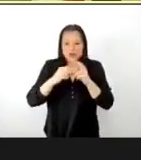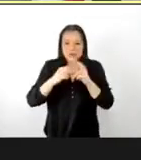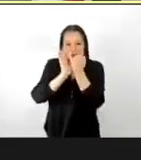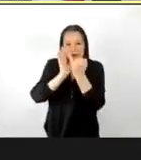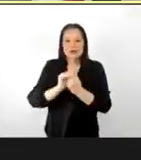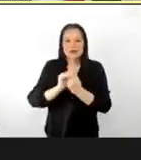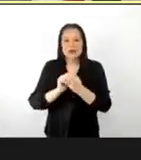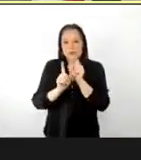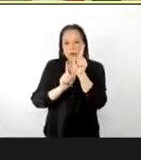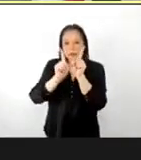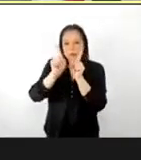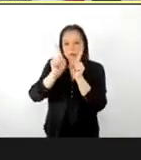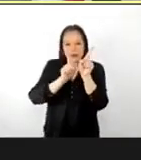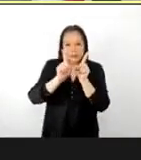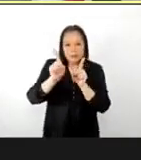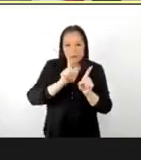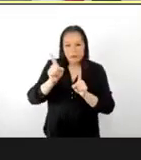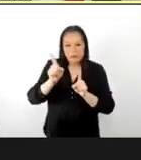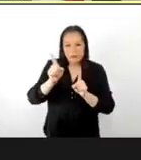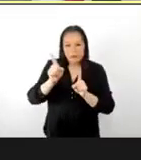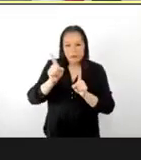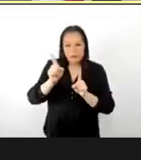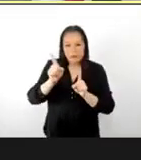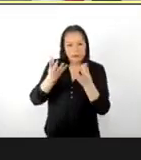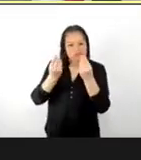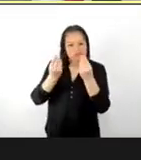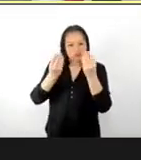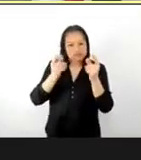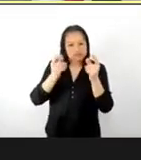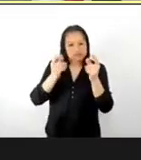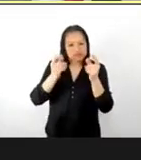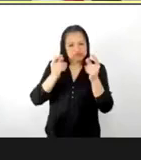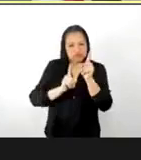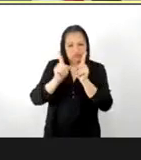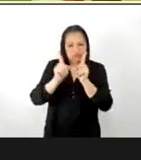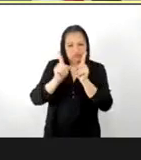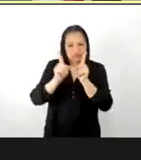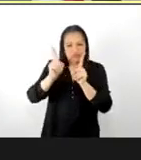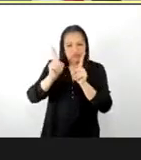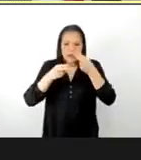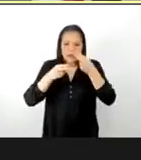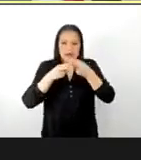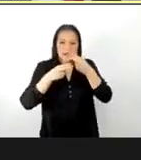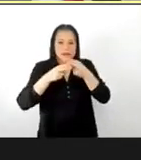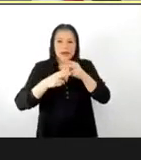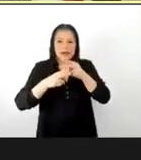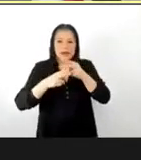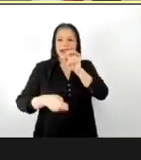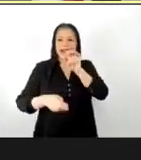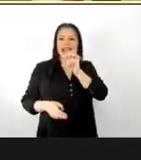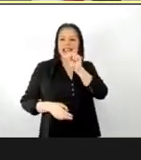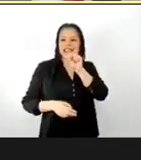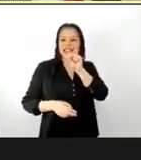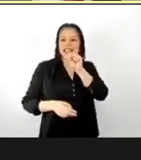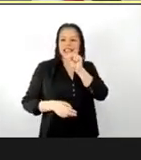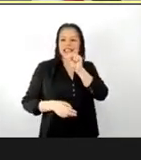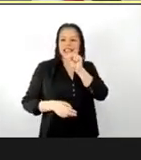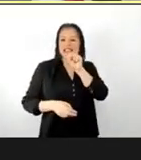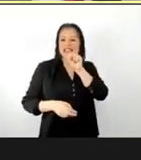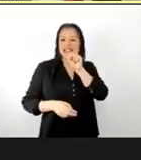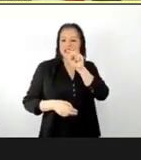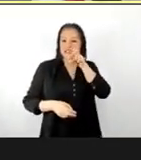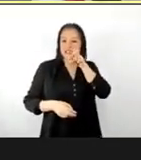como antenitas, ¿ves? Múltiples. Estas se llaman las espigas. Acá están.